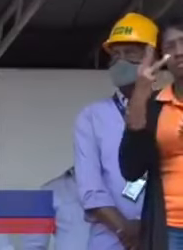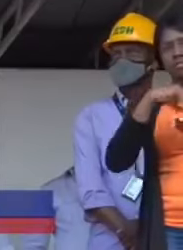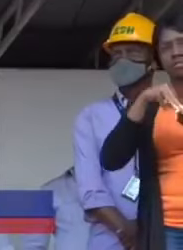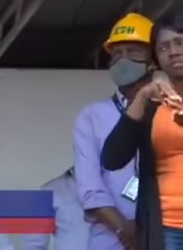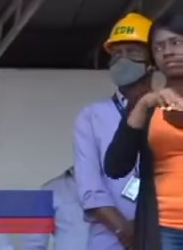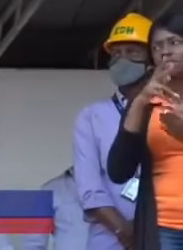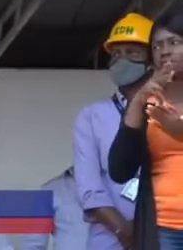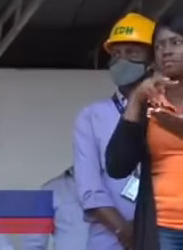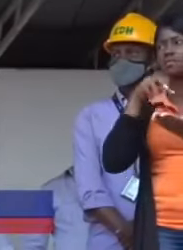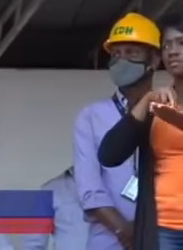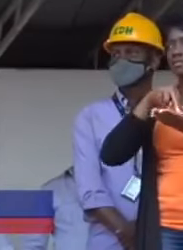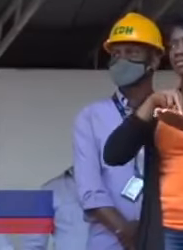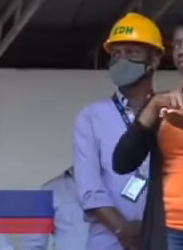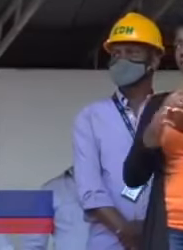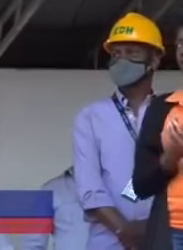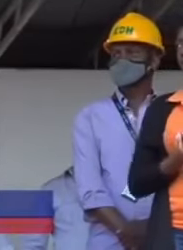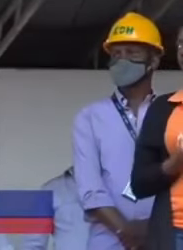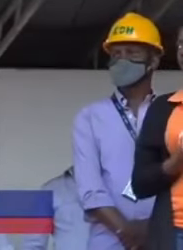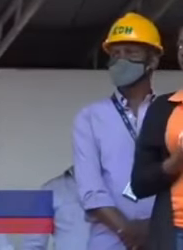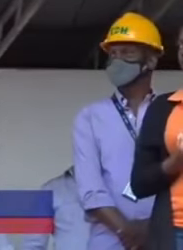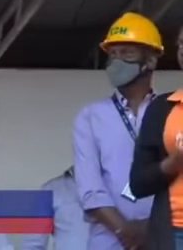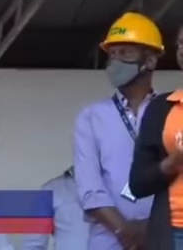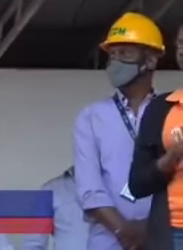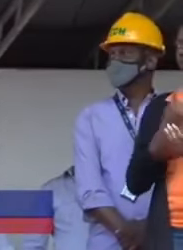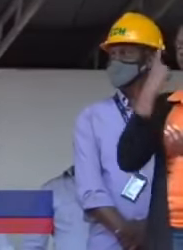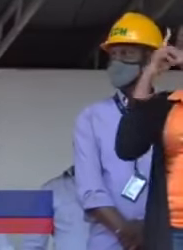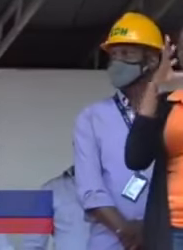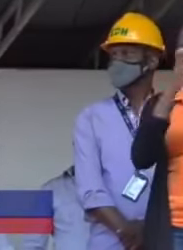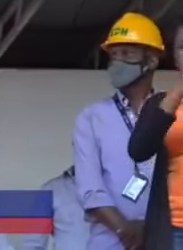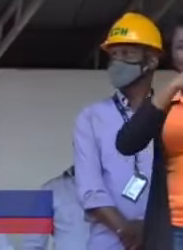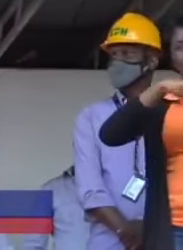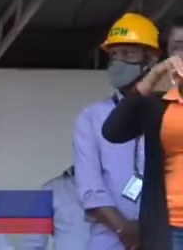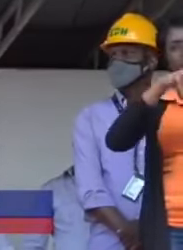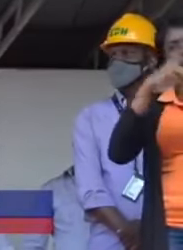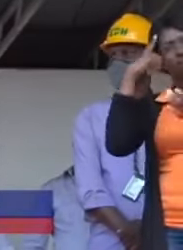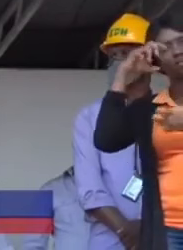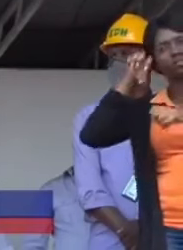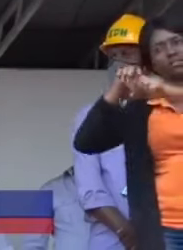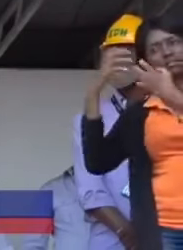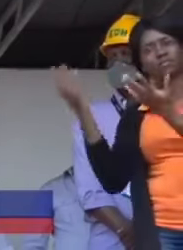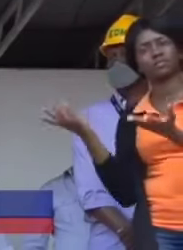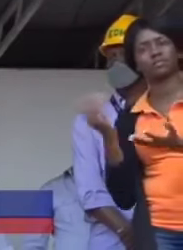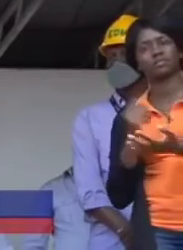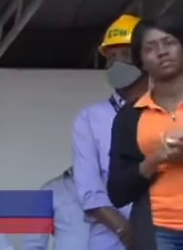équipe nek campé. Pour le prendre central électrique, pour le mettre.